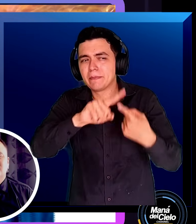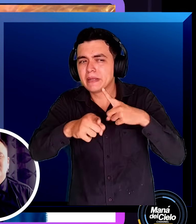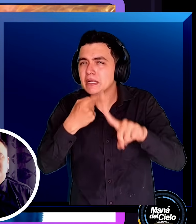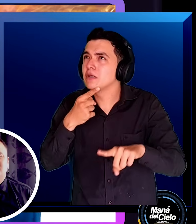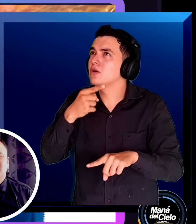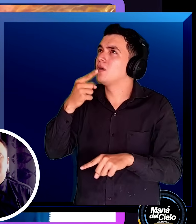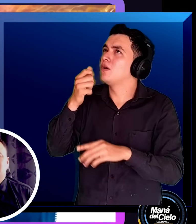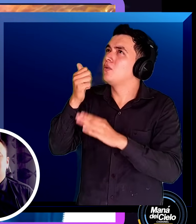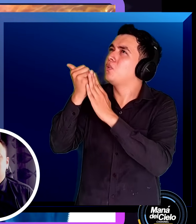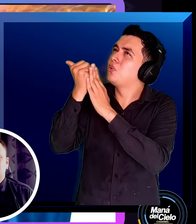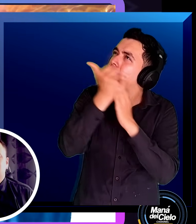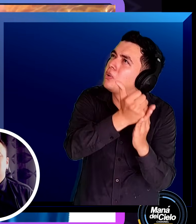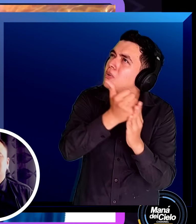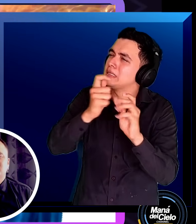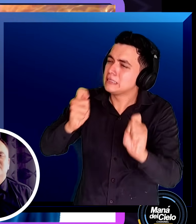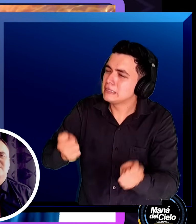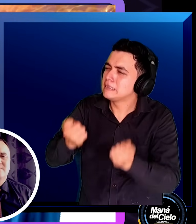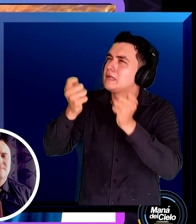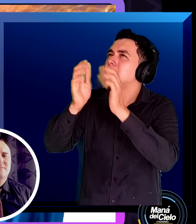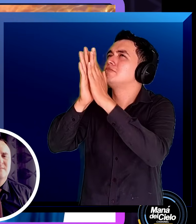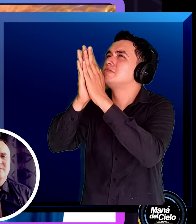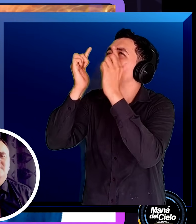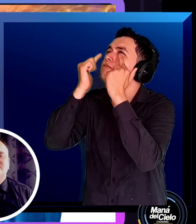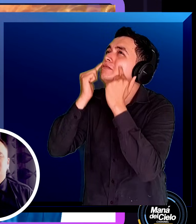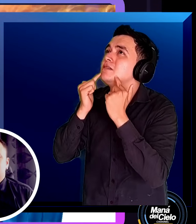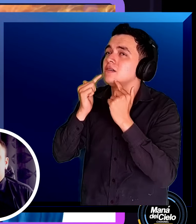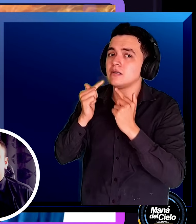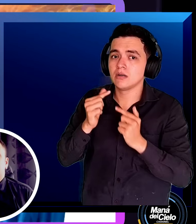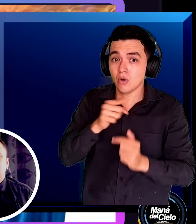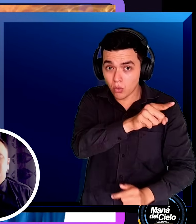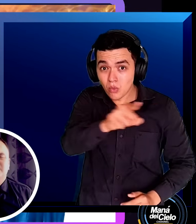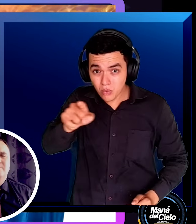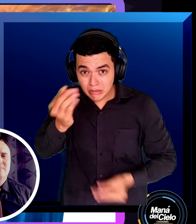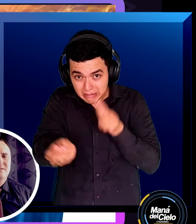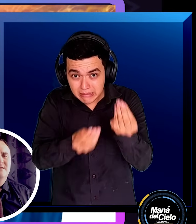sacamos la lista de los amigos, de los simpatizantes del barrio,